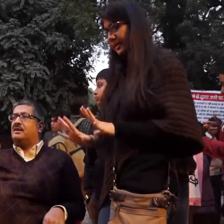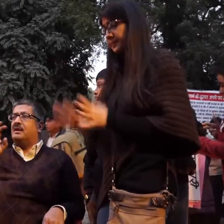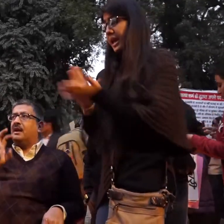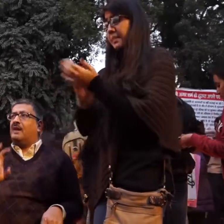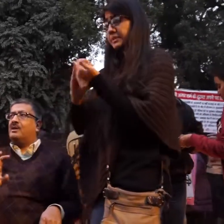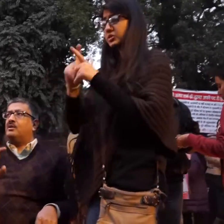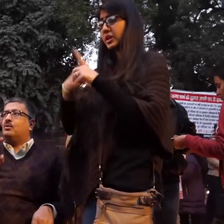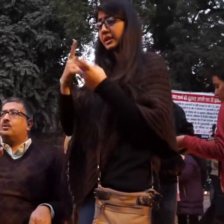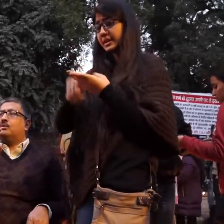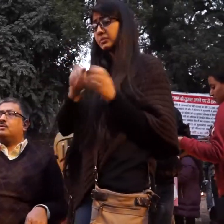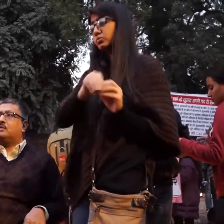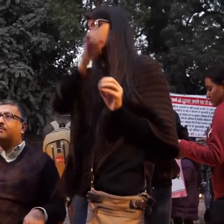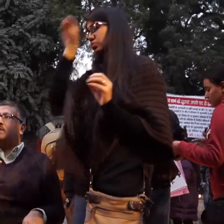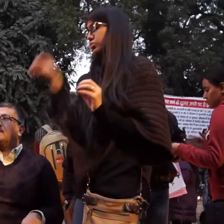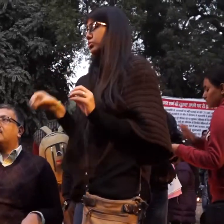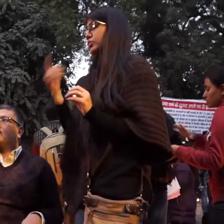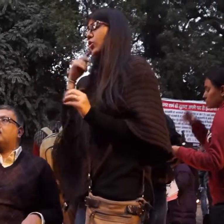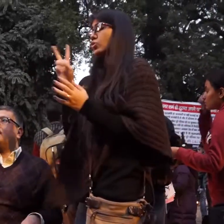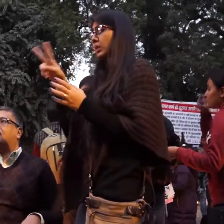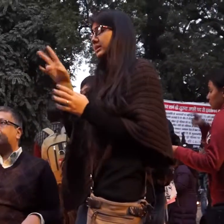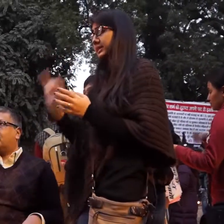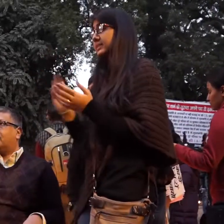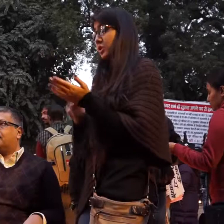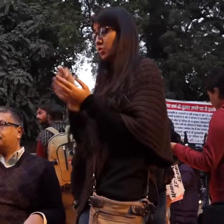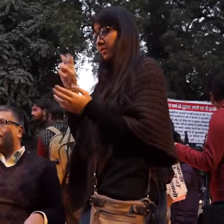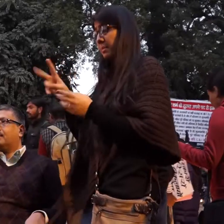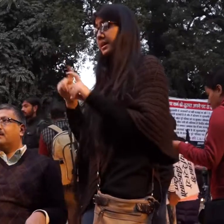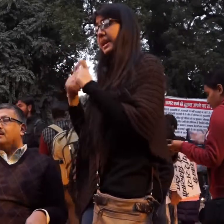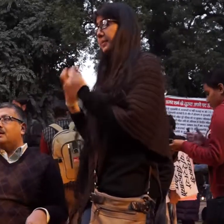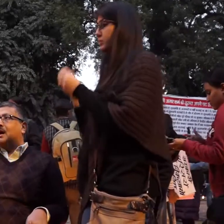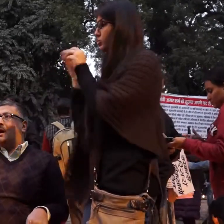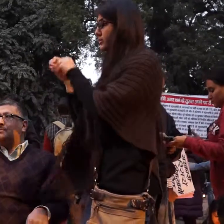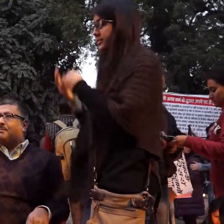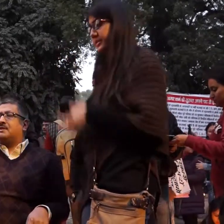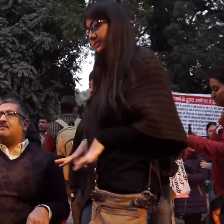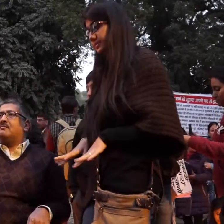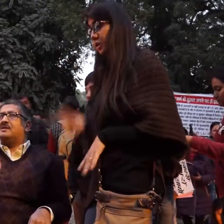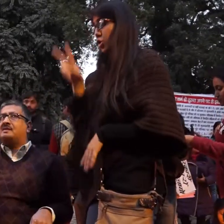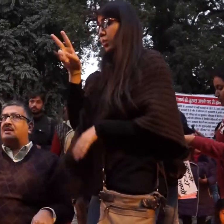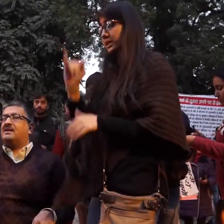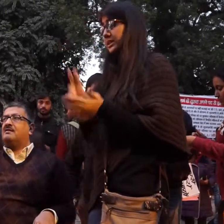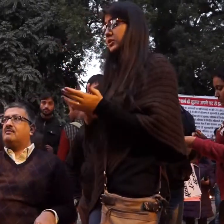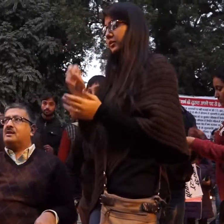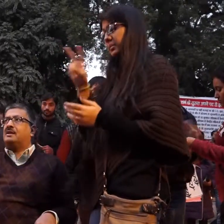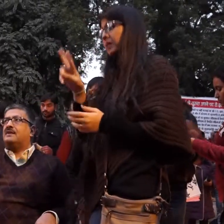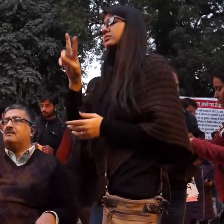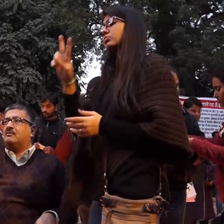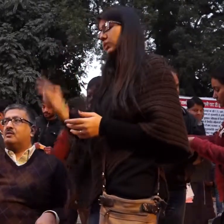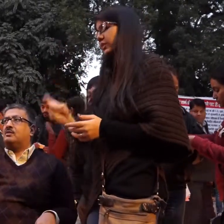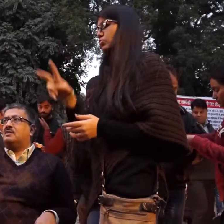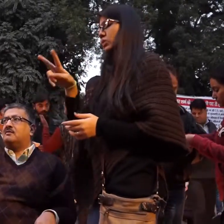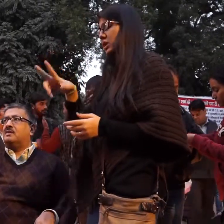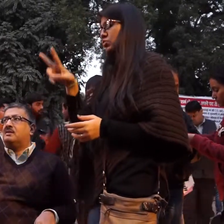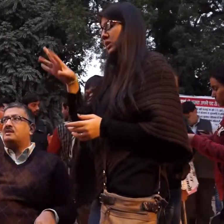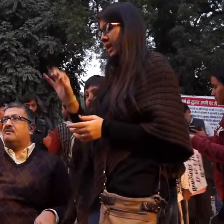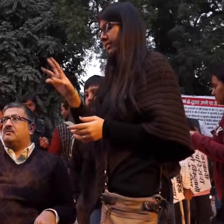से कैबिनेट को 26 नवंबर को भेजा जा चुका है। अब 26 नवंबर से 27 नवंबर, 28 नवंबर,